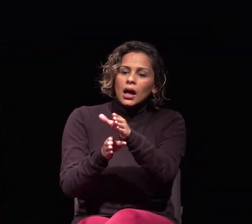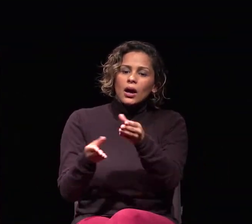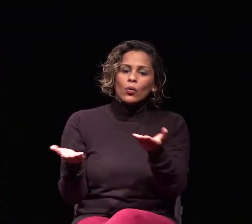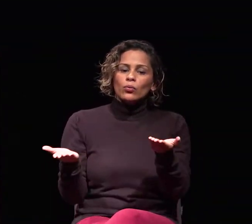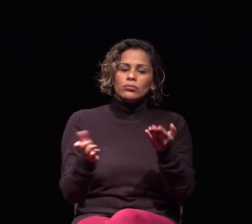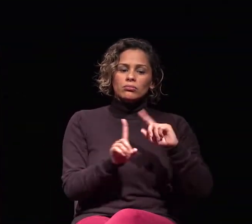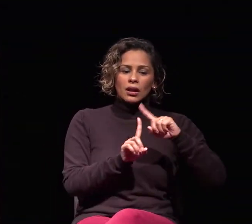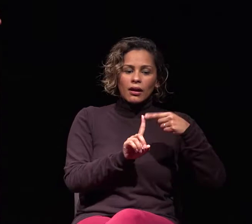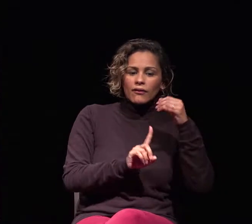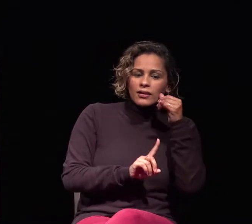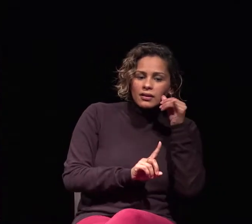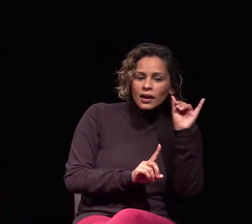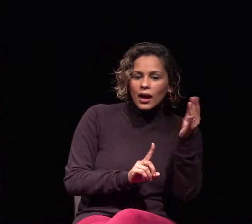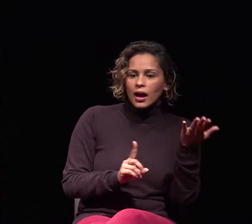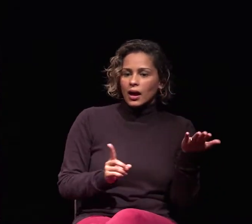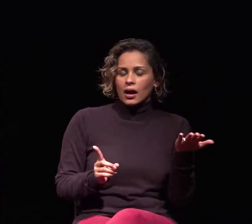evitar